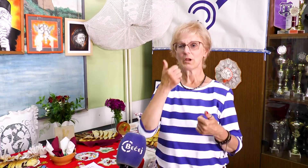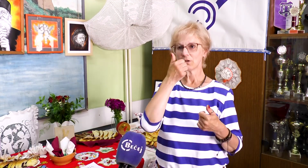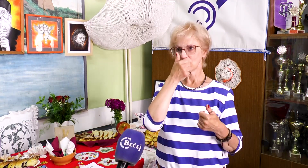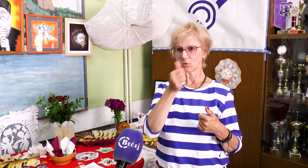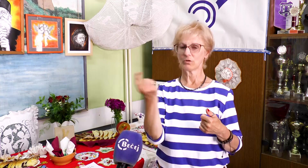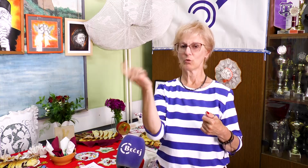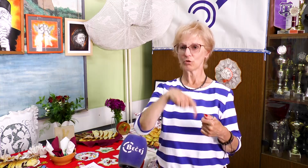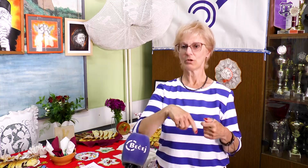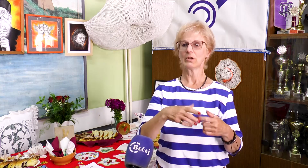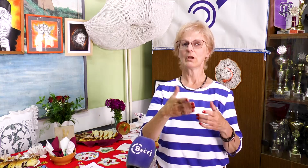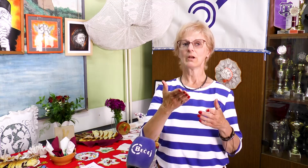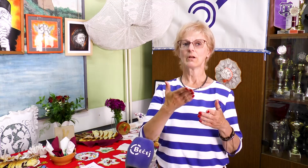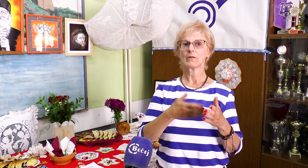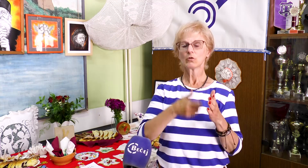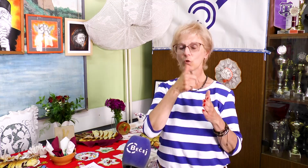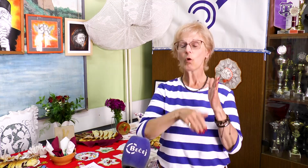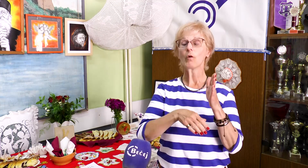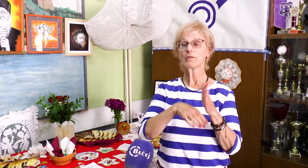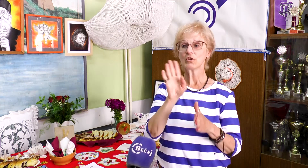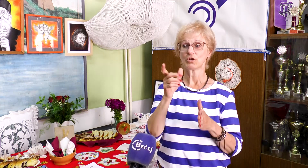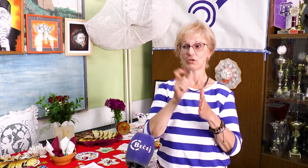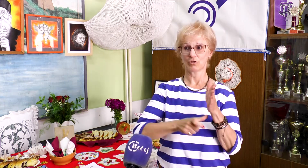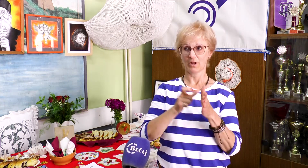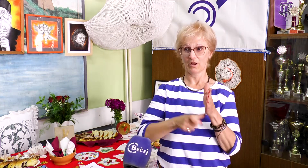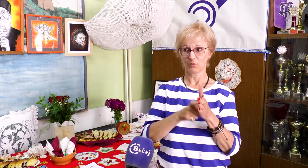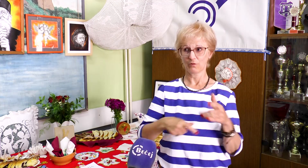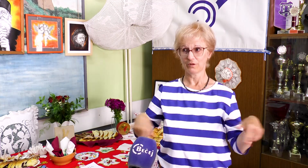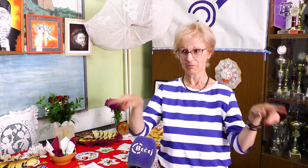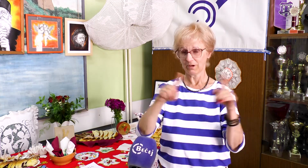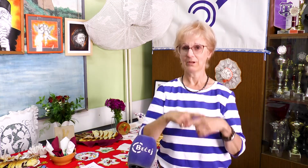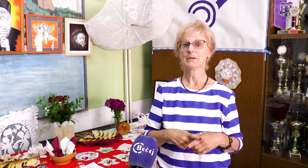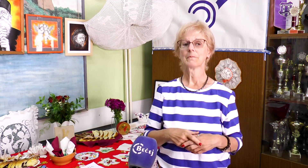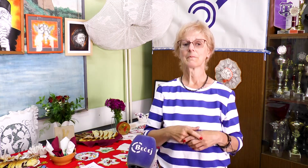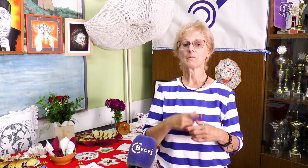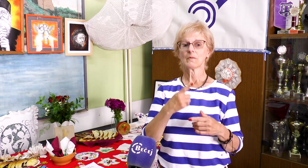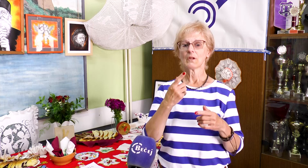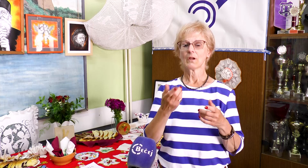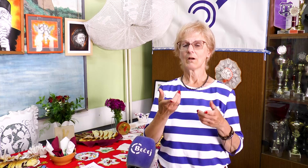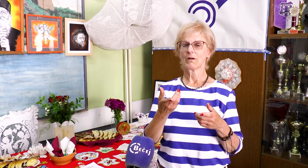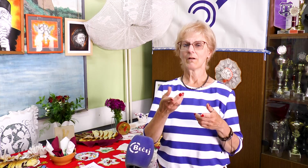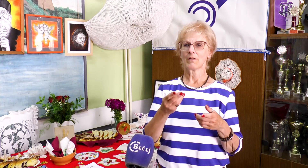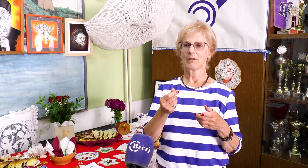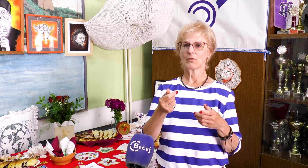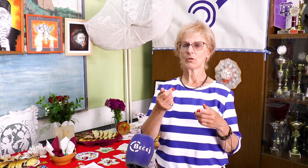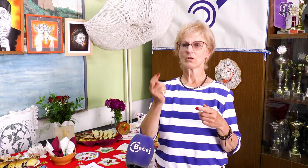Drago mi je što je došli što više članovima